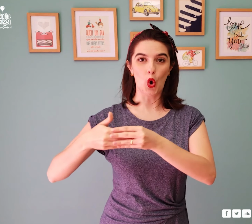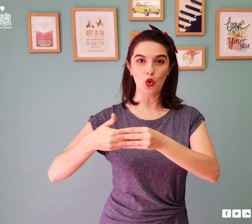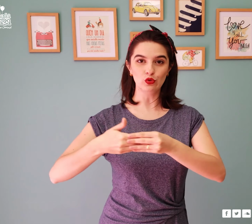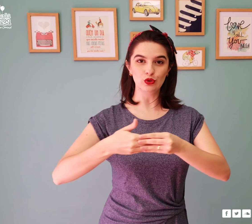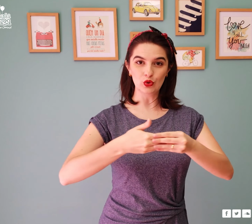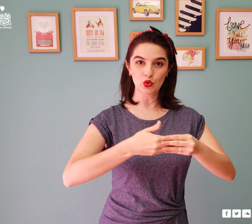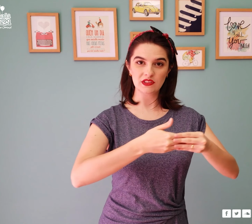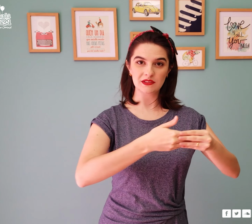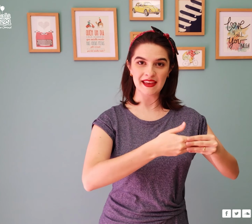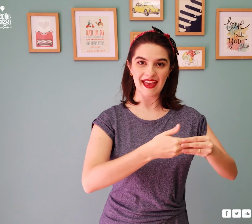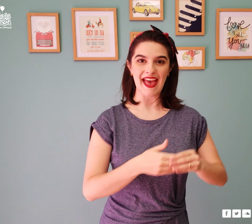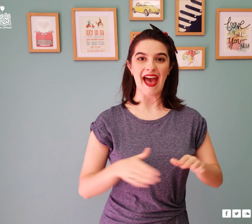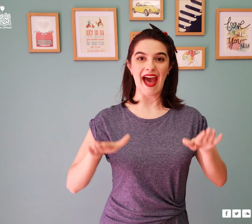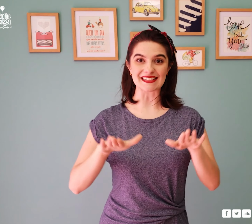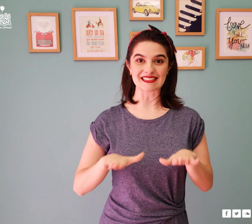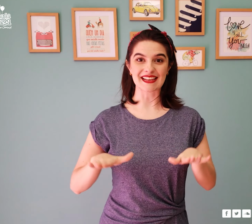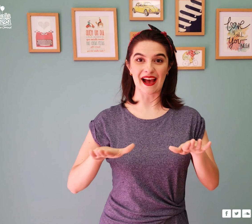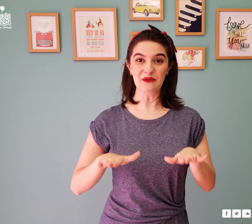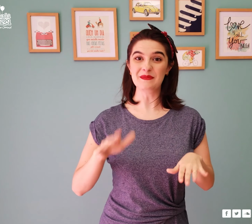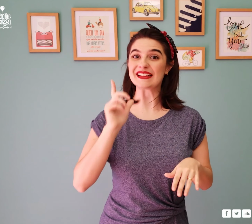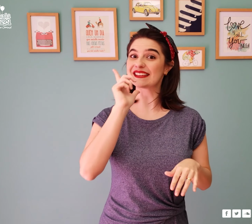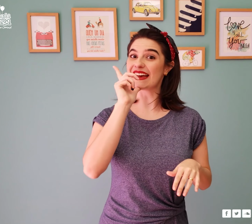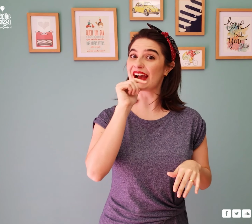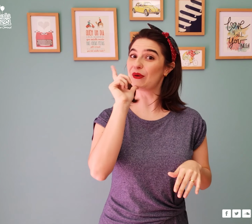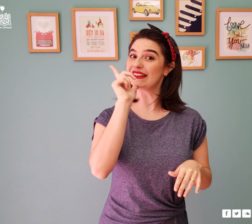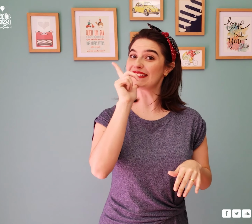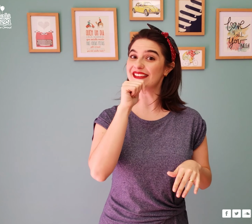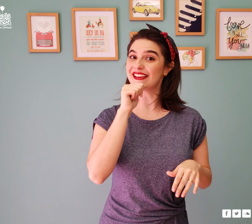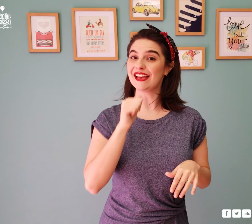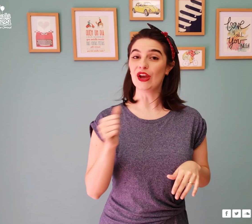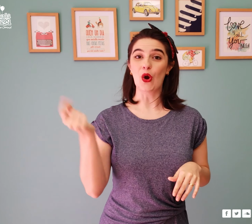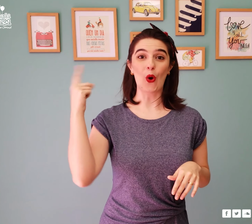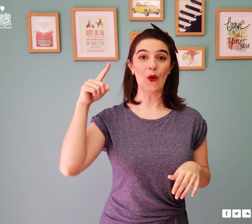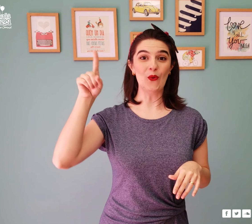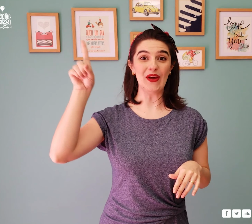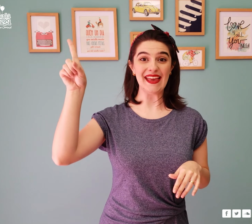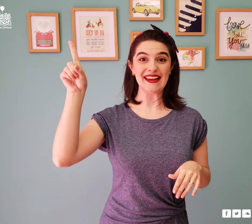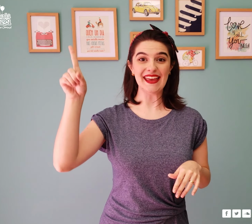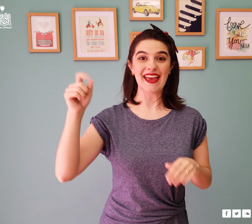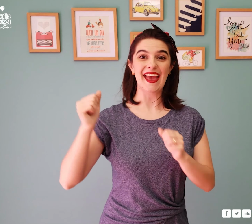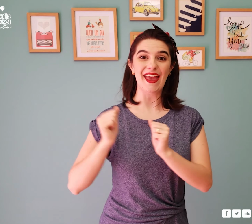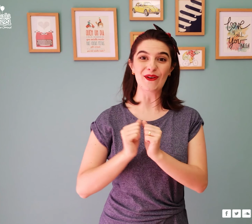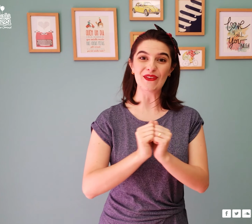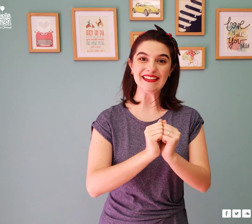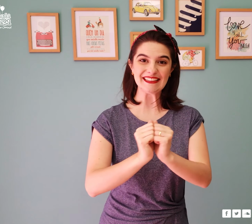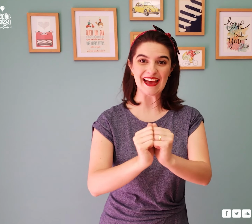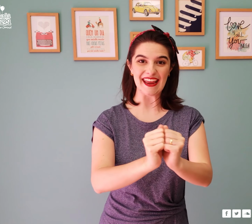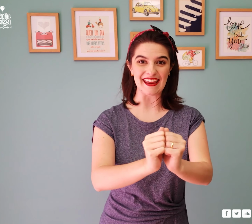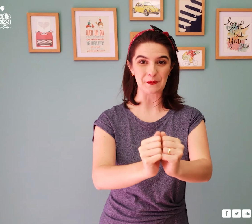Conduz-me às calmas águas. Com ele eu andarei.